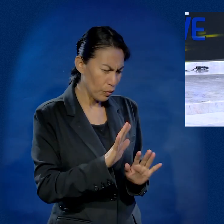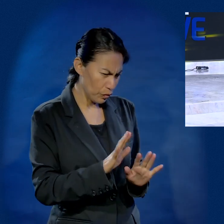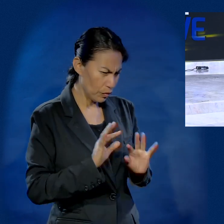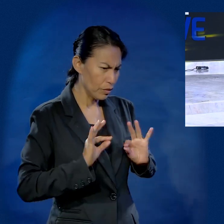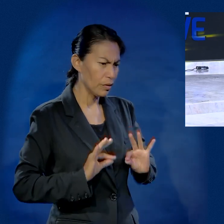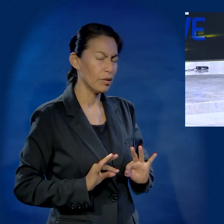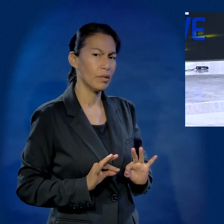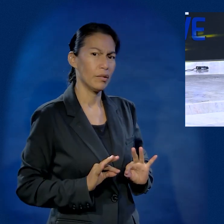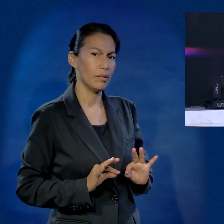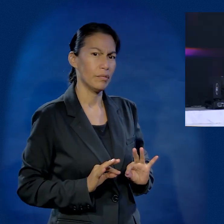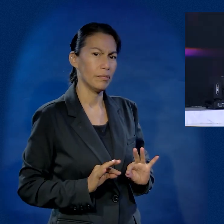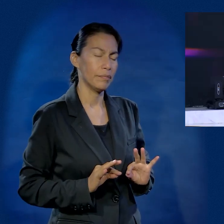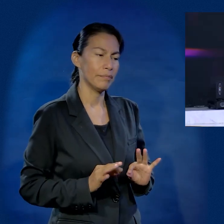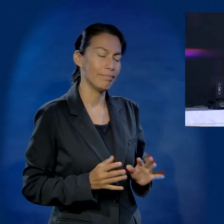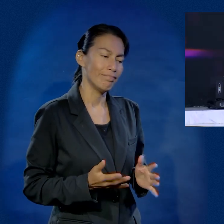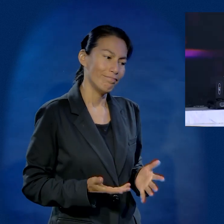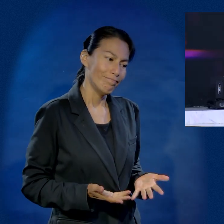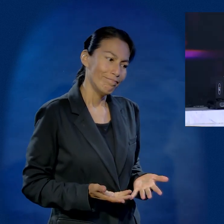mire.